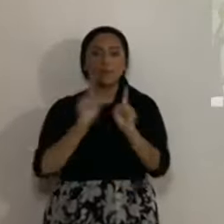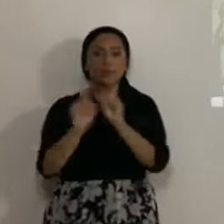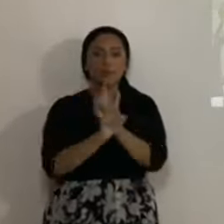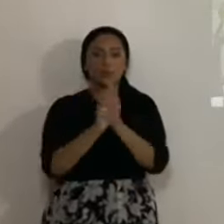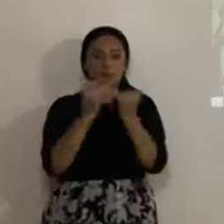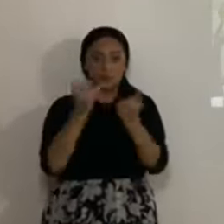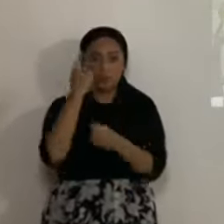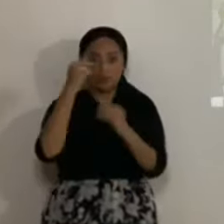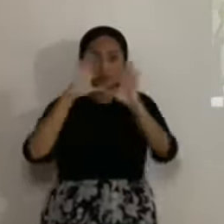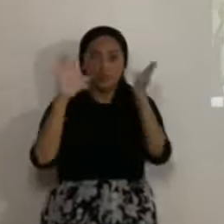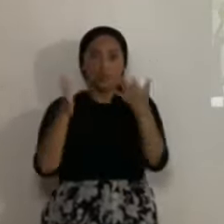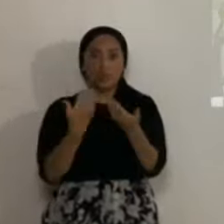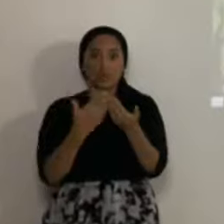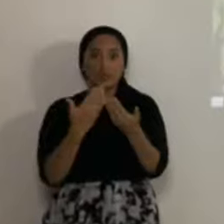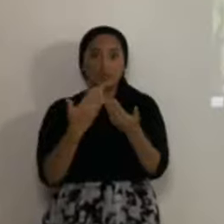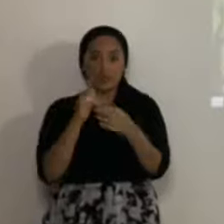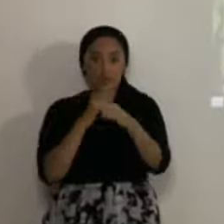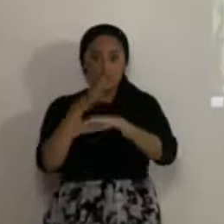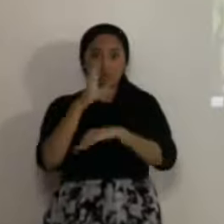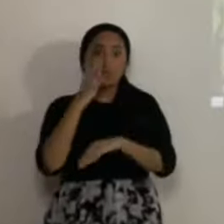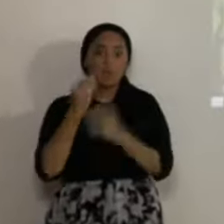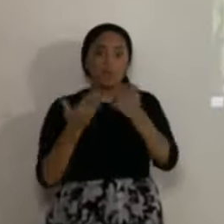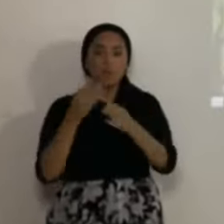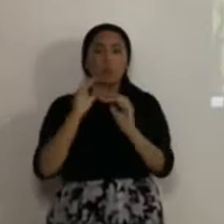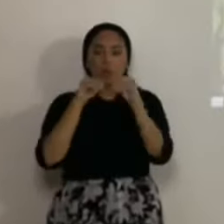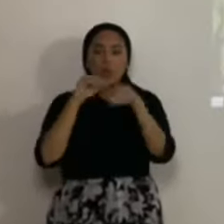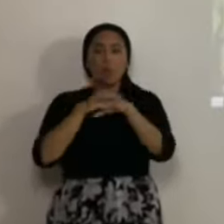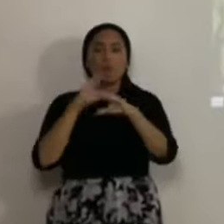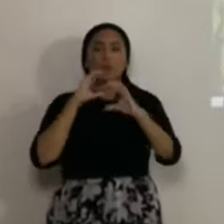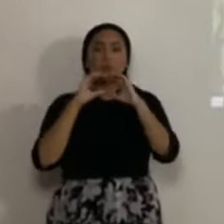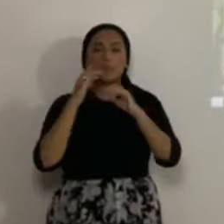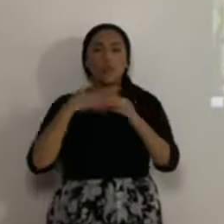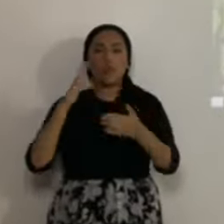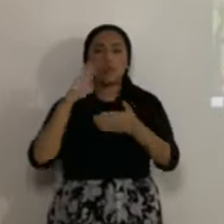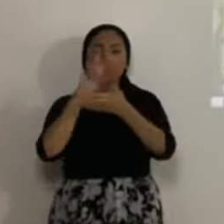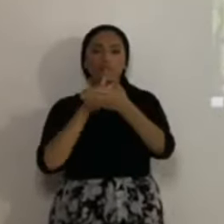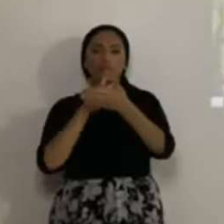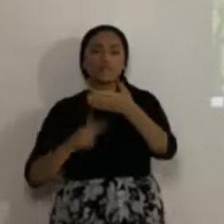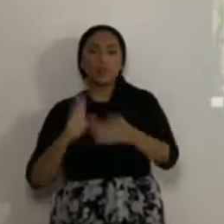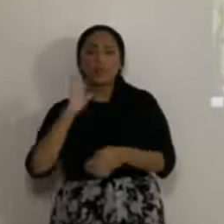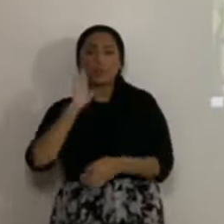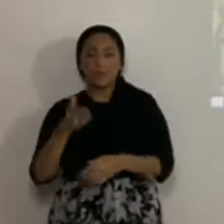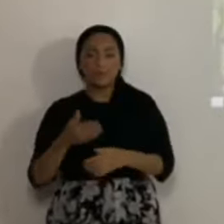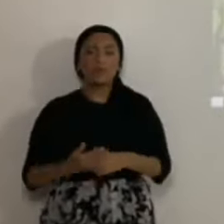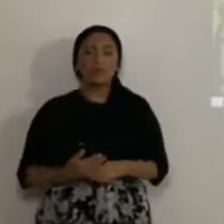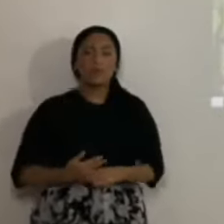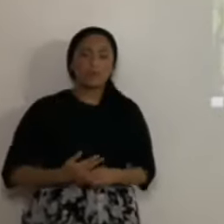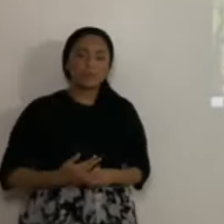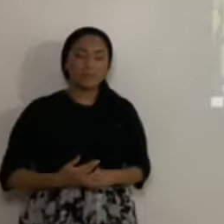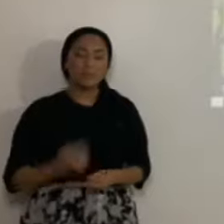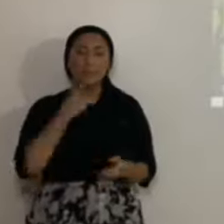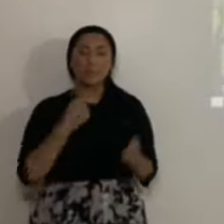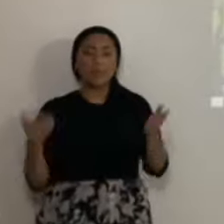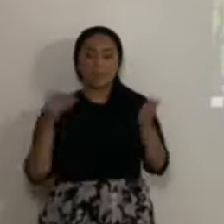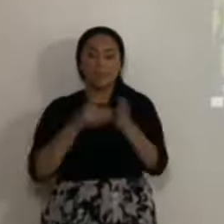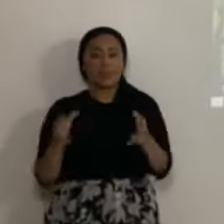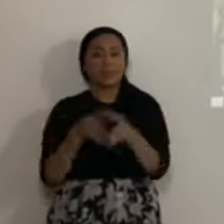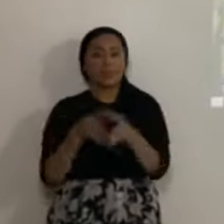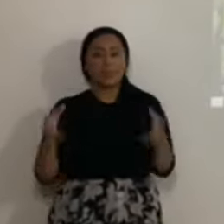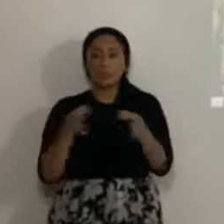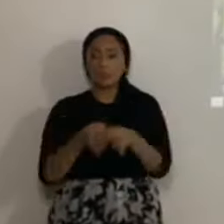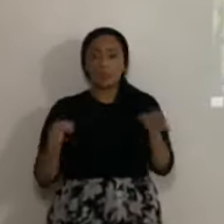ahora si me entendiste mejor, si has pasado esa experiencia, póngame comentarios porque los voy a leer amados aquí, entonces, repito, esto es muy